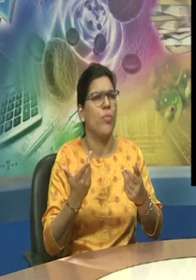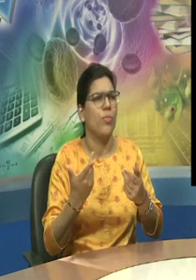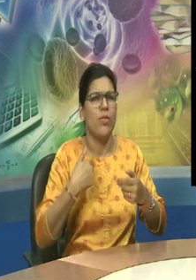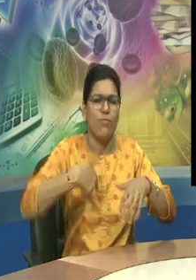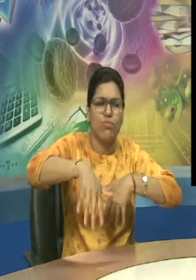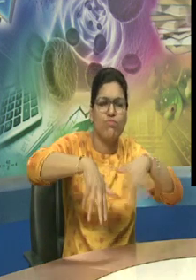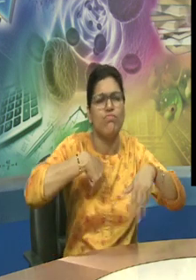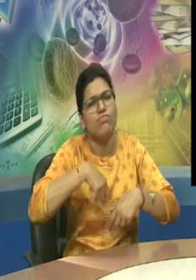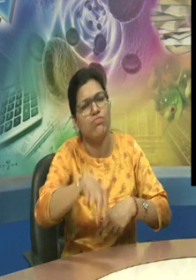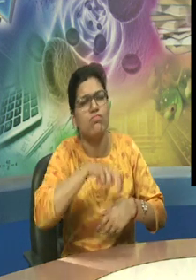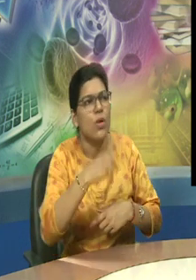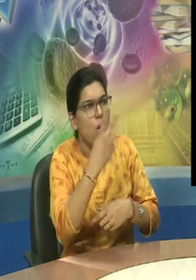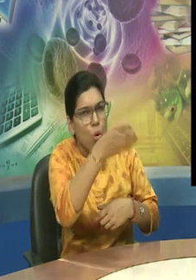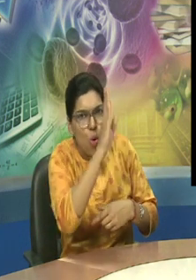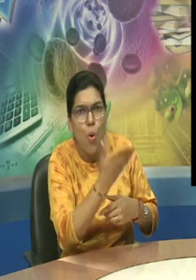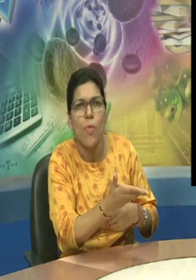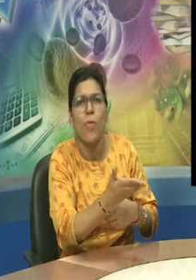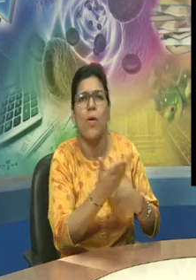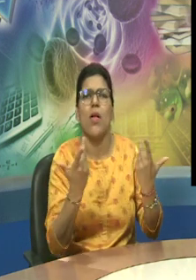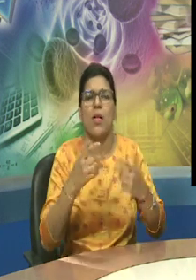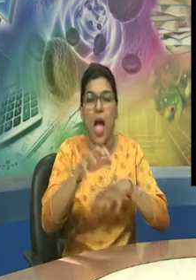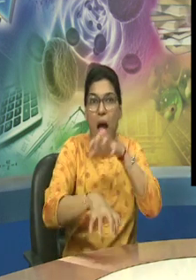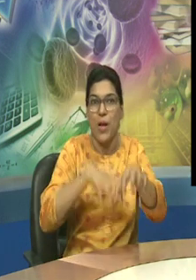मैं जिधर भी देखता हूँ उधर